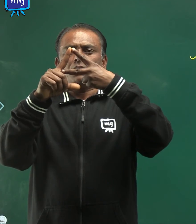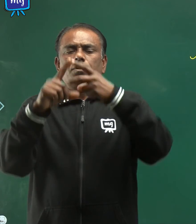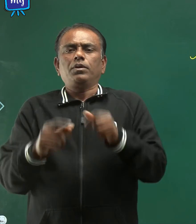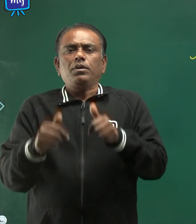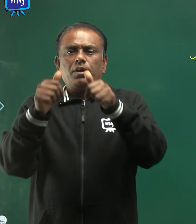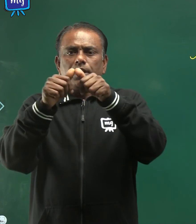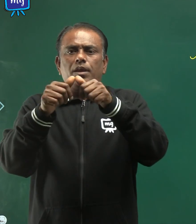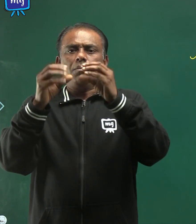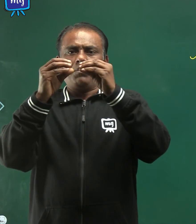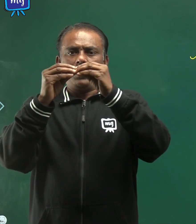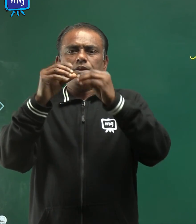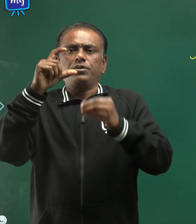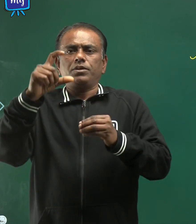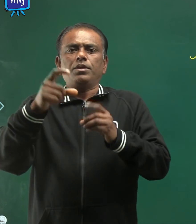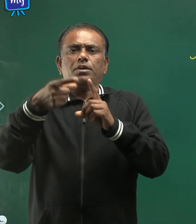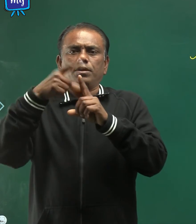ABC की